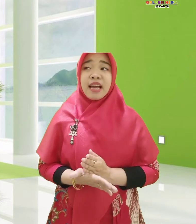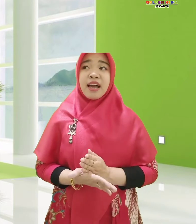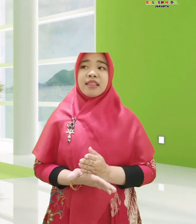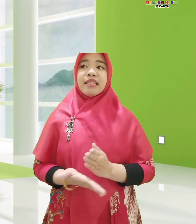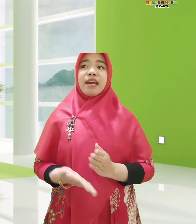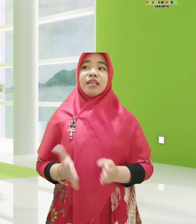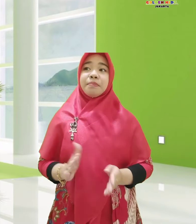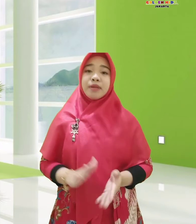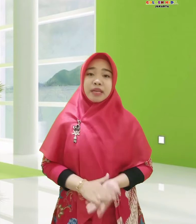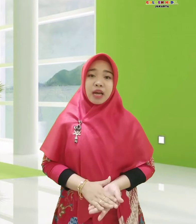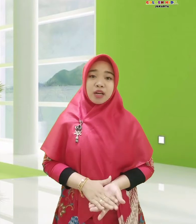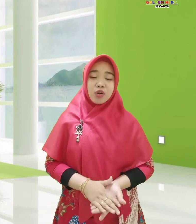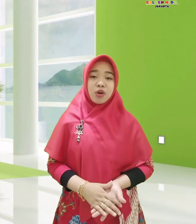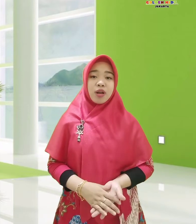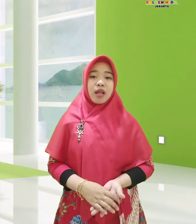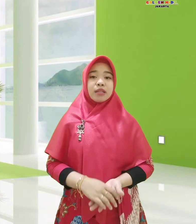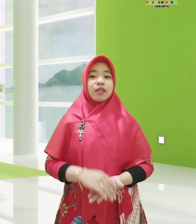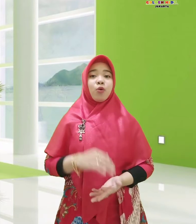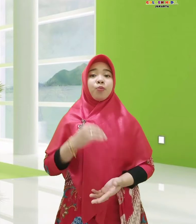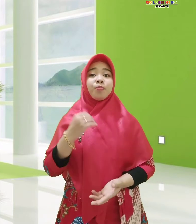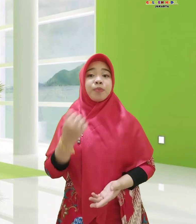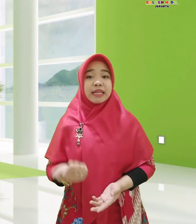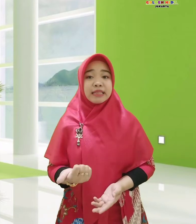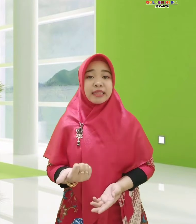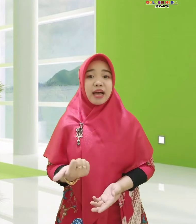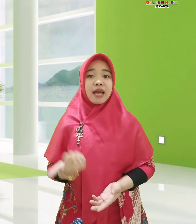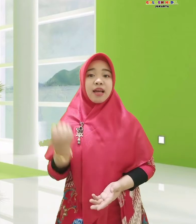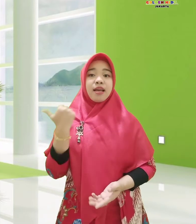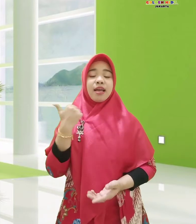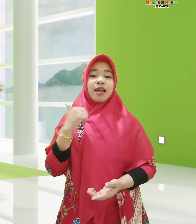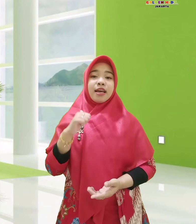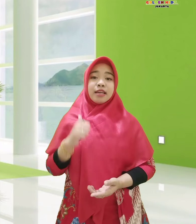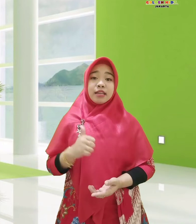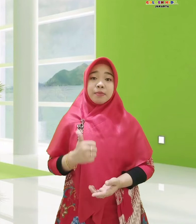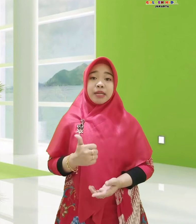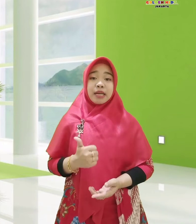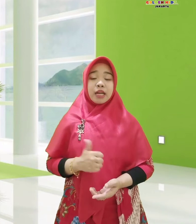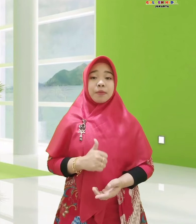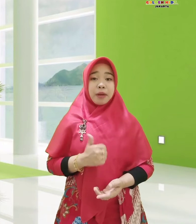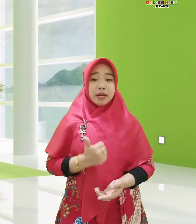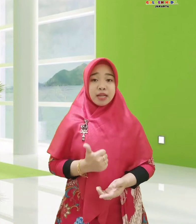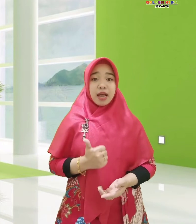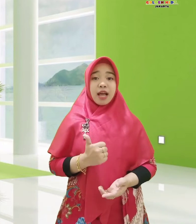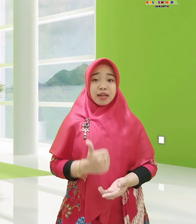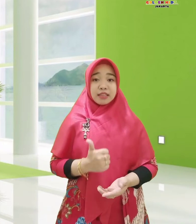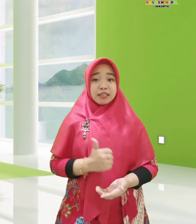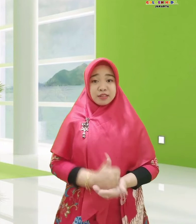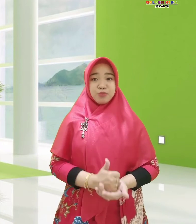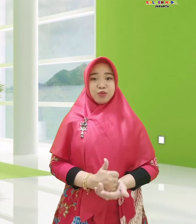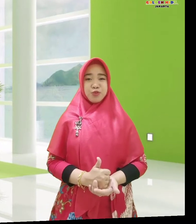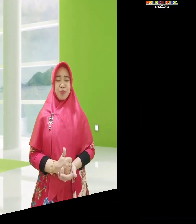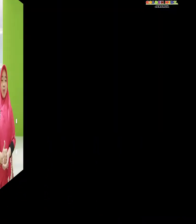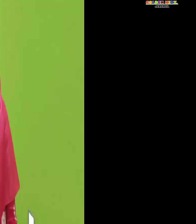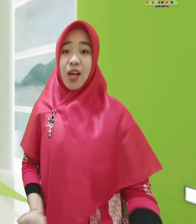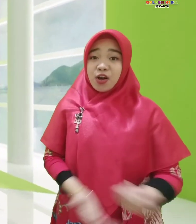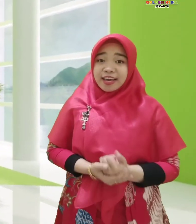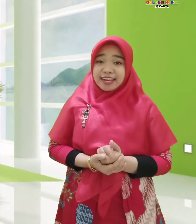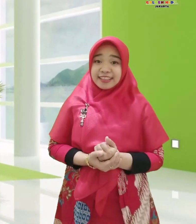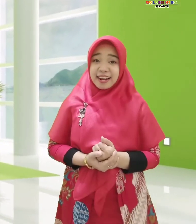nasihat yang diberikan atau perintah yang diberikan kepada anak tersebut. Oke, kita